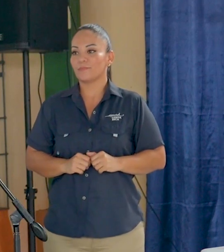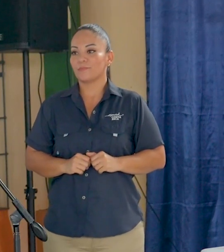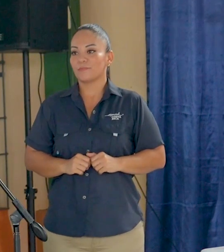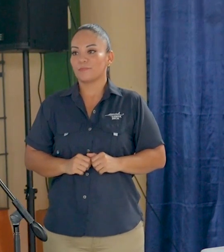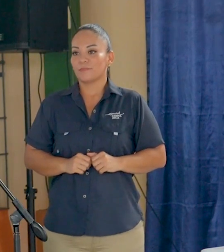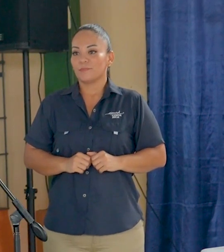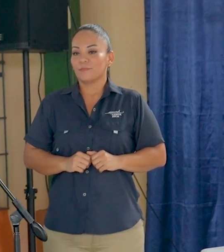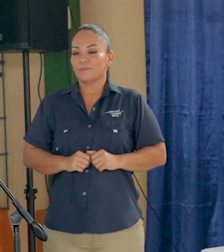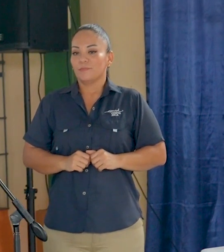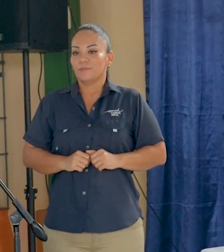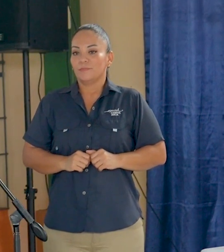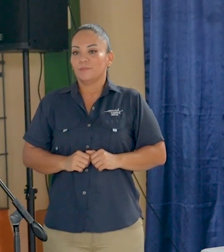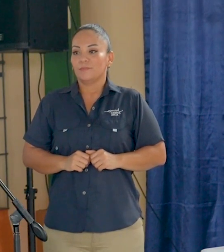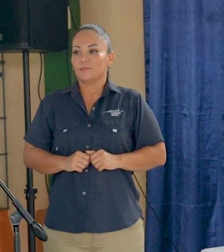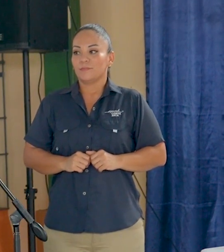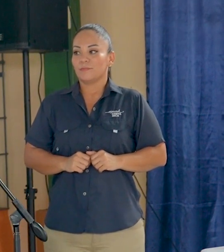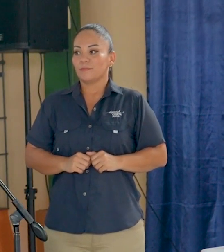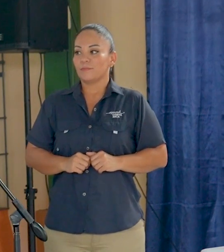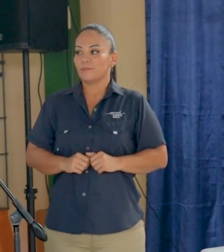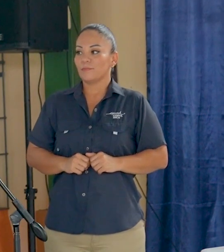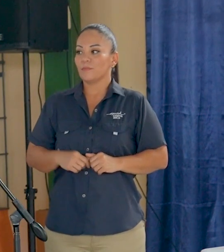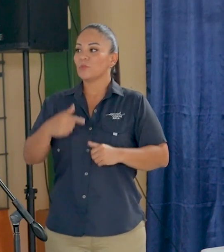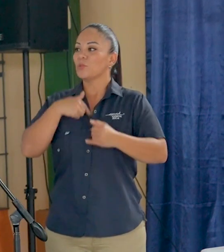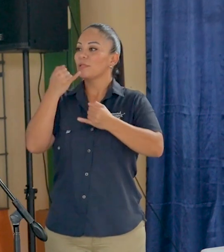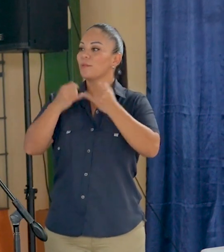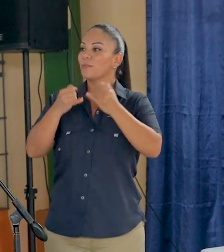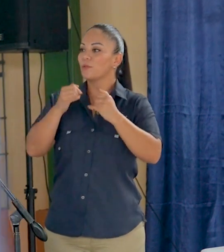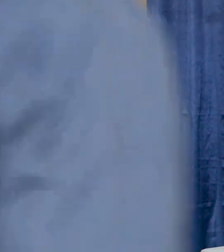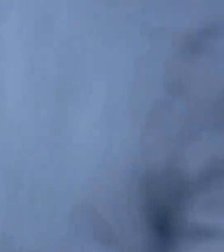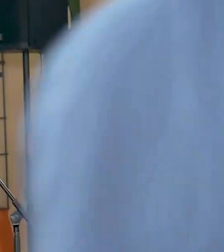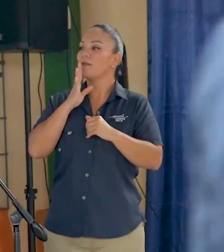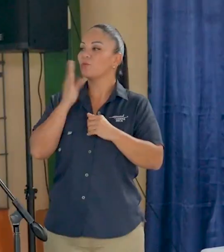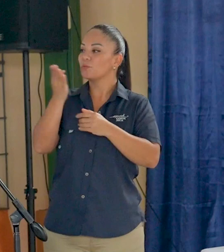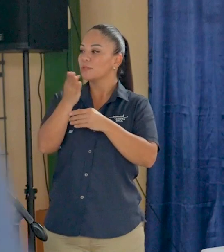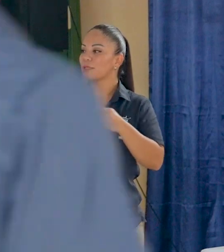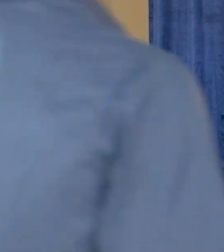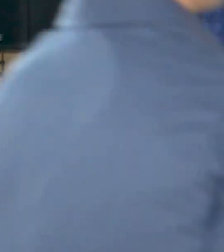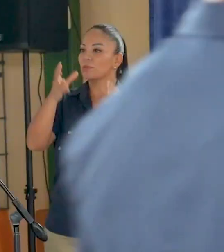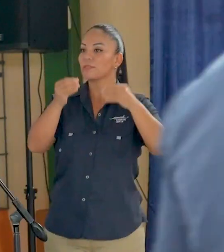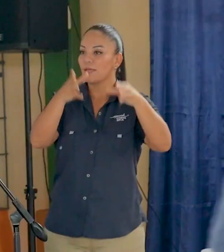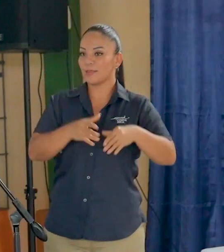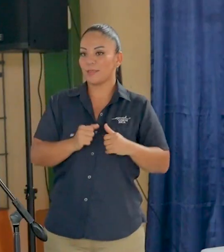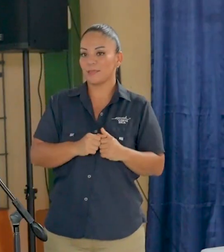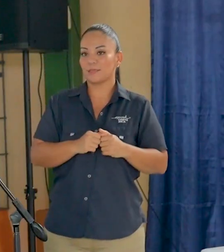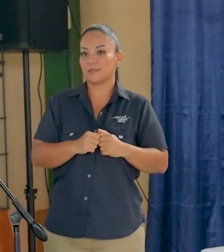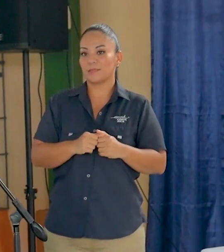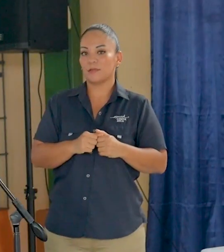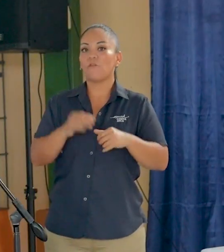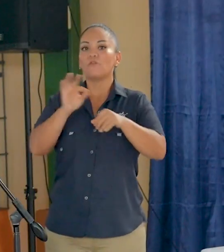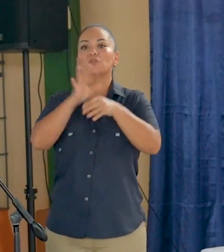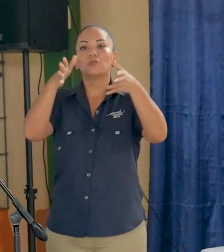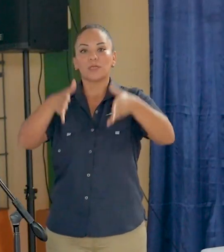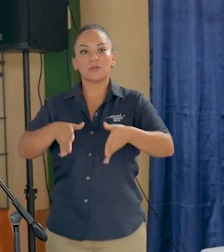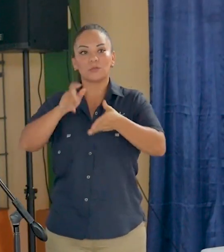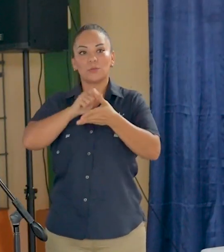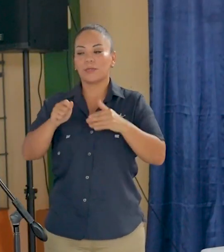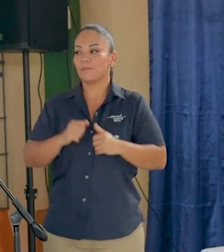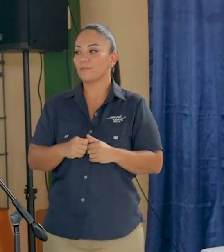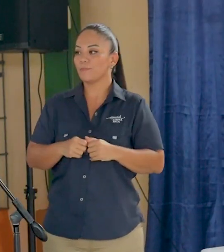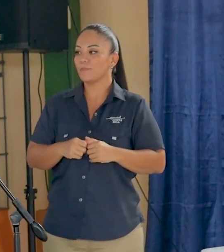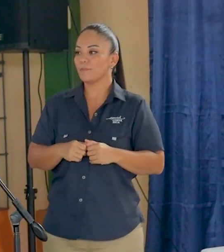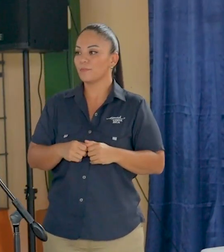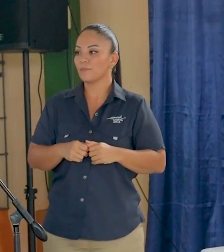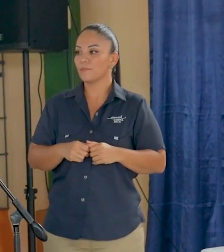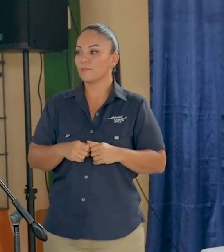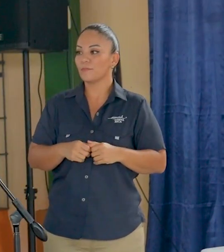Termino hablándoles a ustedes, los docentes y personal de la escuela, a